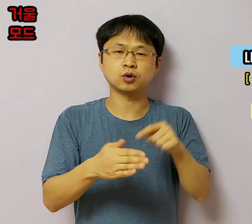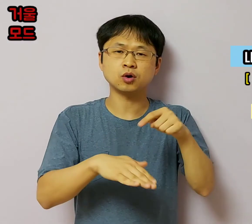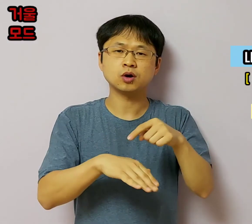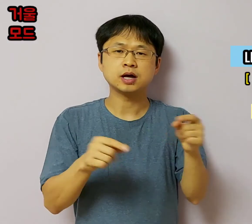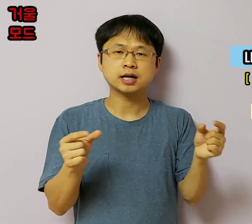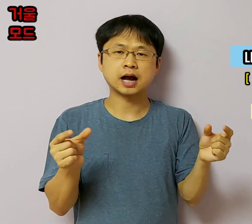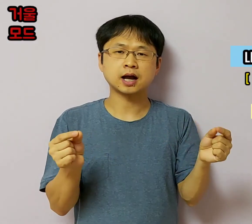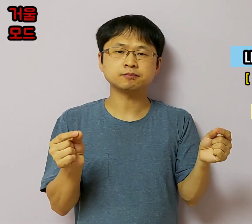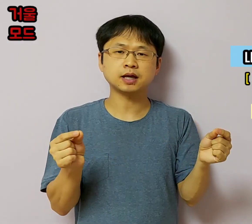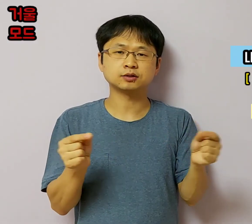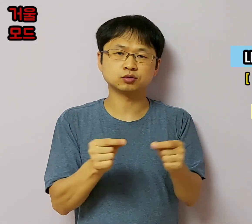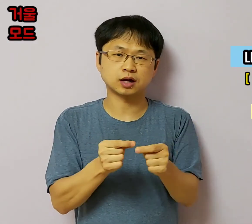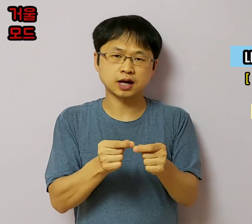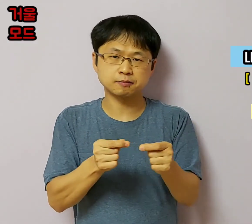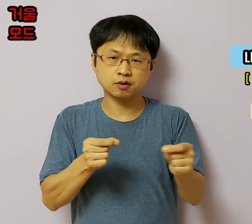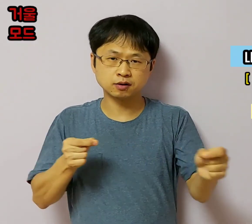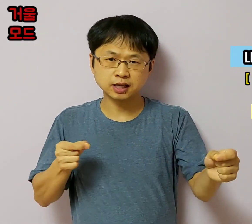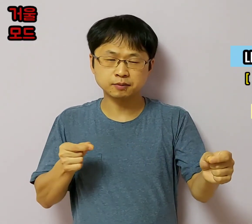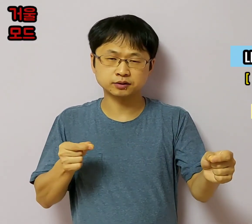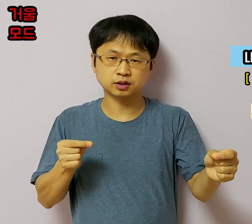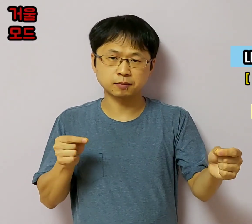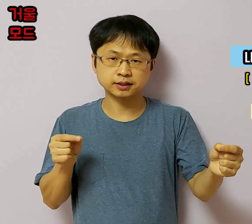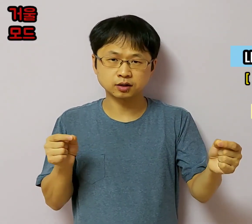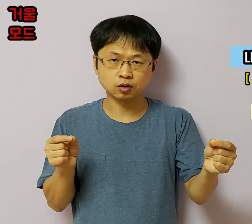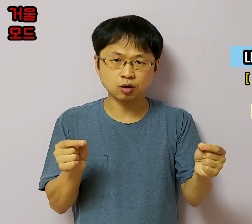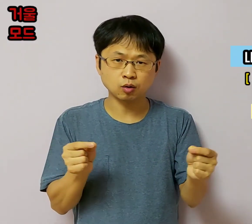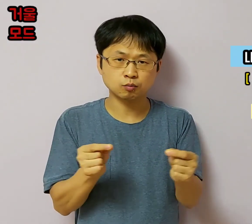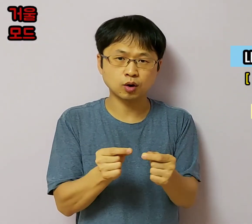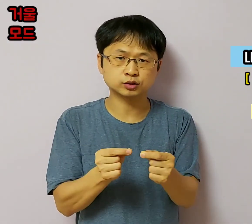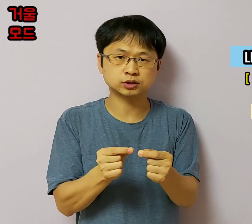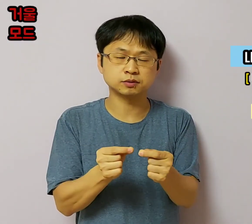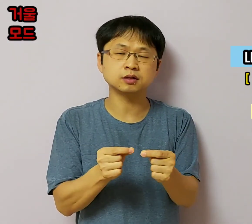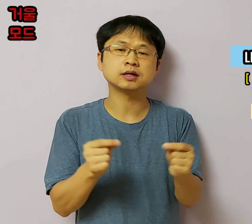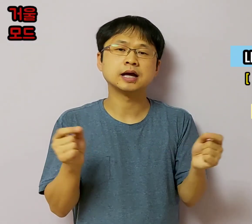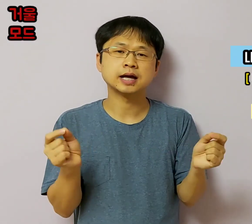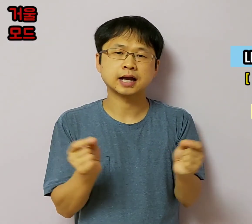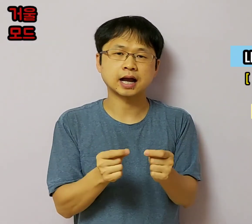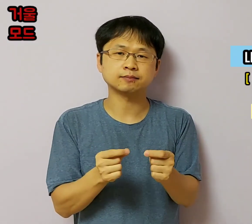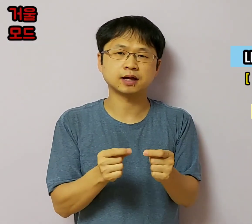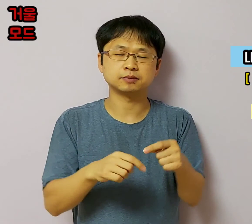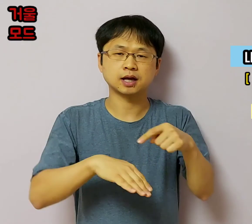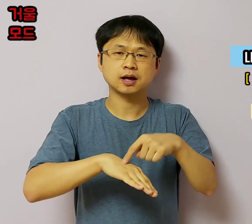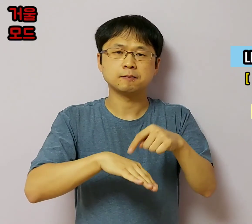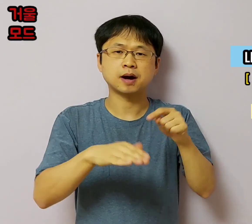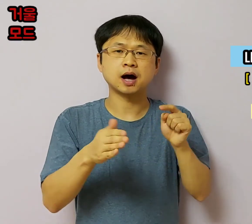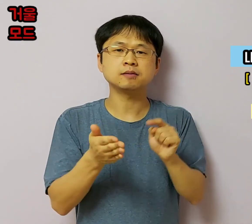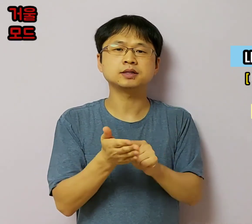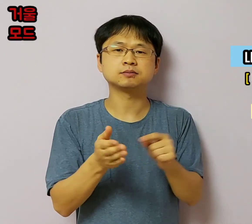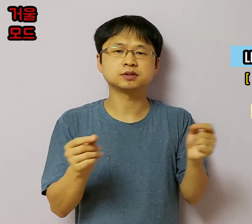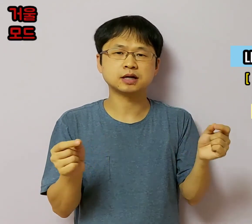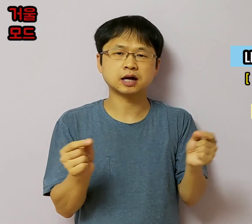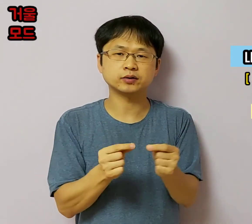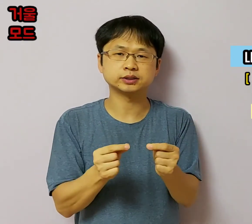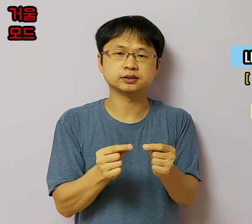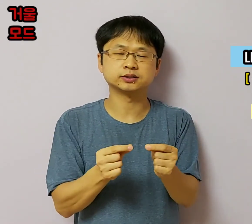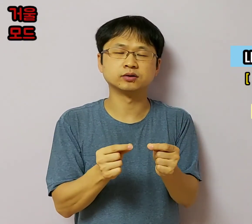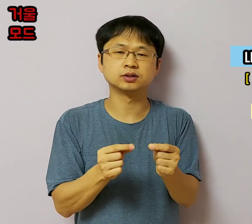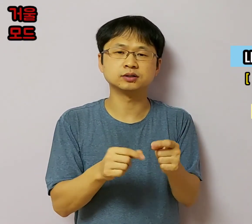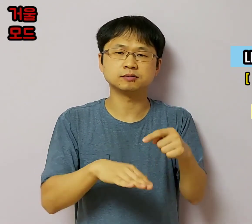수어고요. 가깝다는 수는 아까 멀다 배웠죠. 반대로 모아주시면 가깝다입니다. 마음이 점점 가까워지는 것 정드는